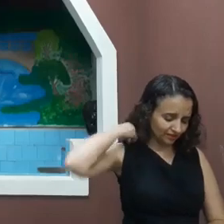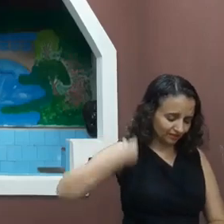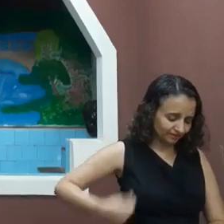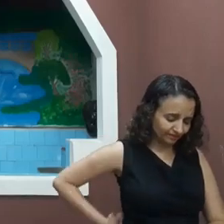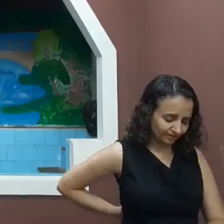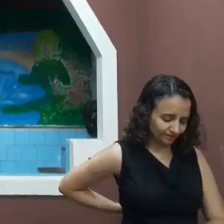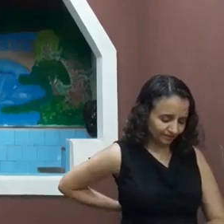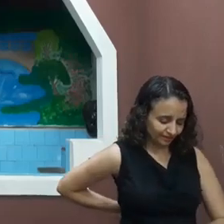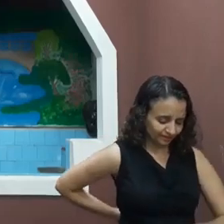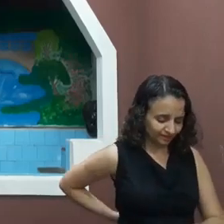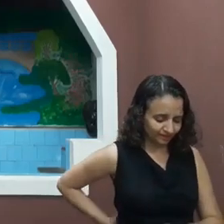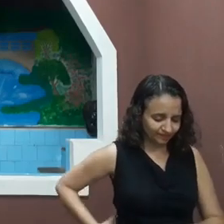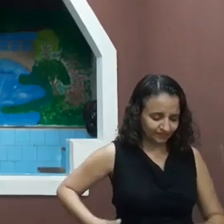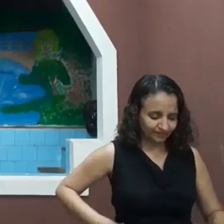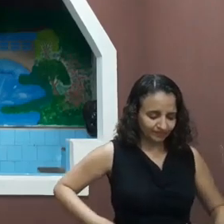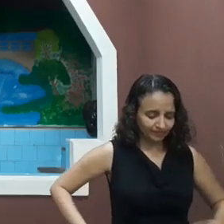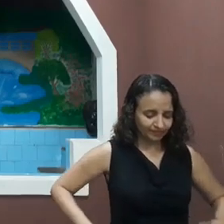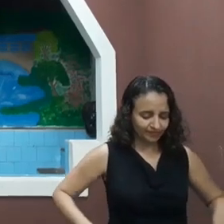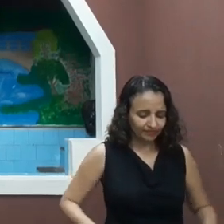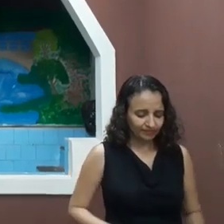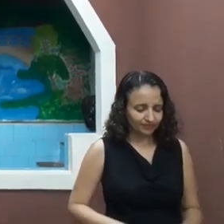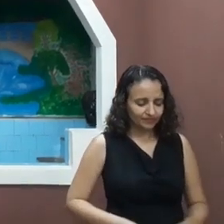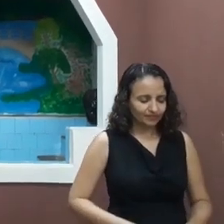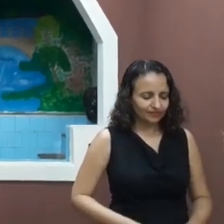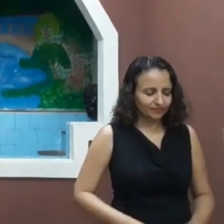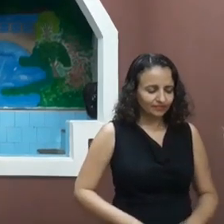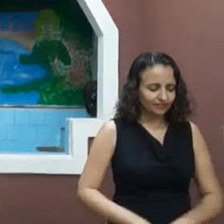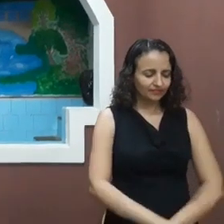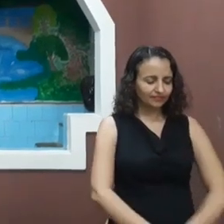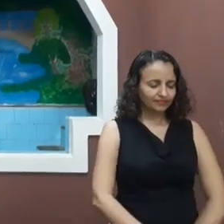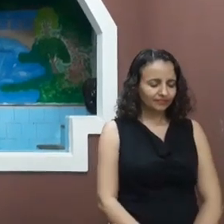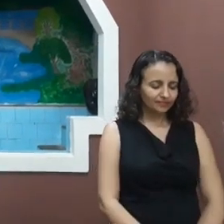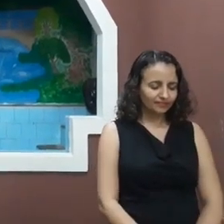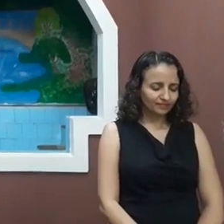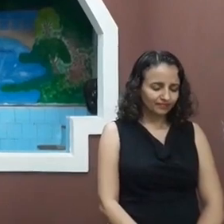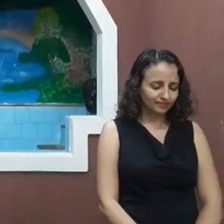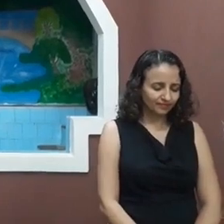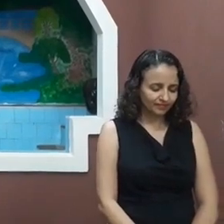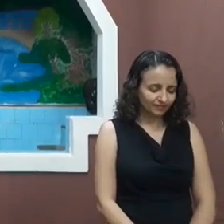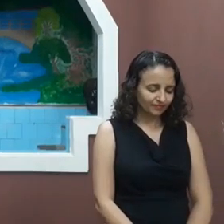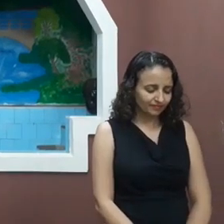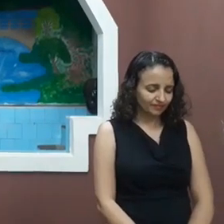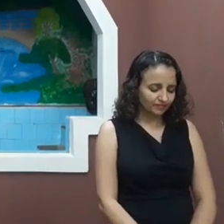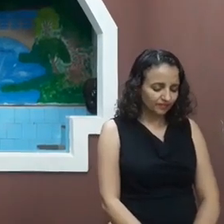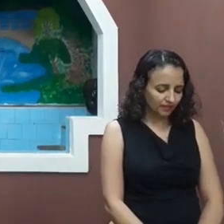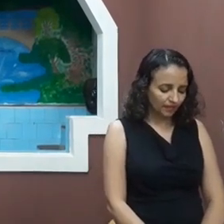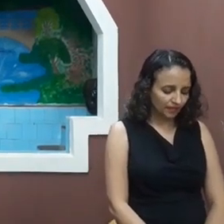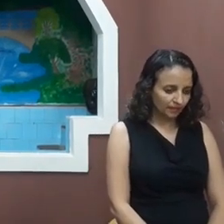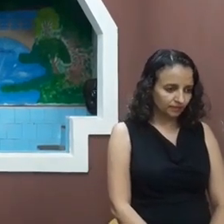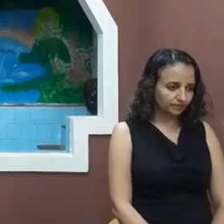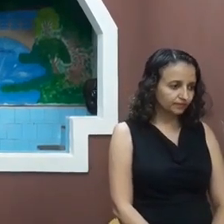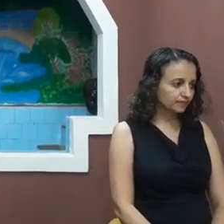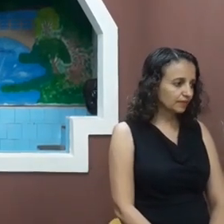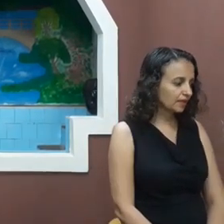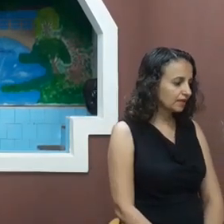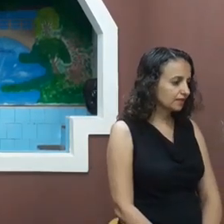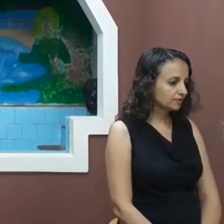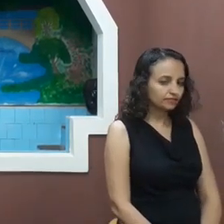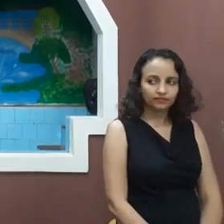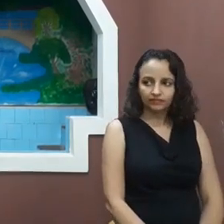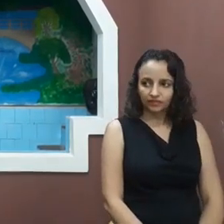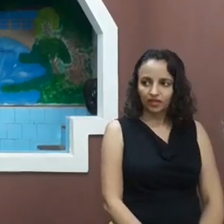obrigado, Pai, por cada pessoa que está aqui presente, cada visitante, Senhor Deus, que está aqui em nosso meio, que possa se sentir muito bem, Senhor, e possa